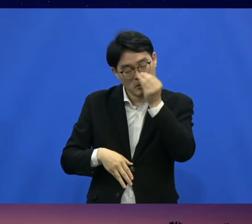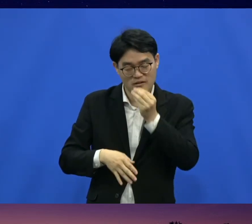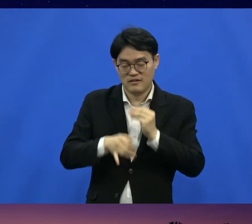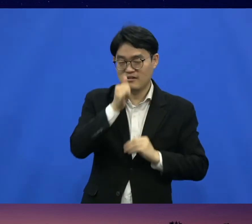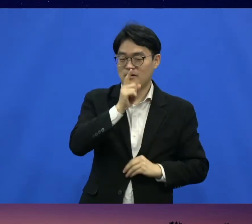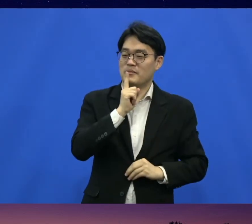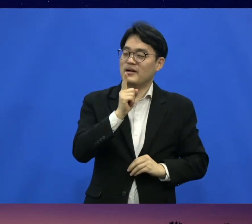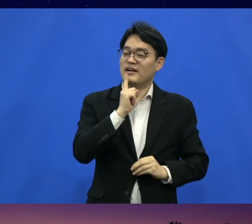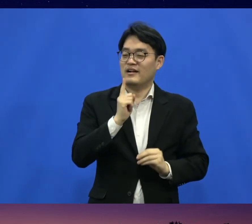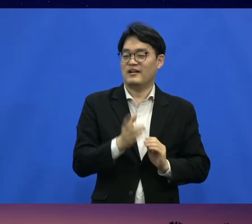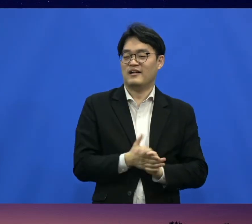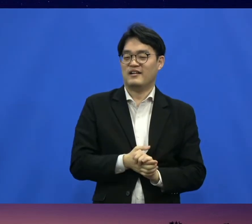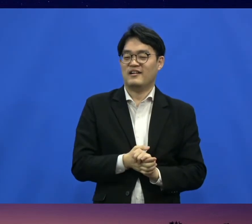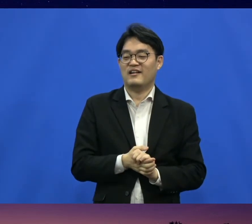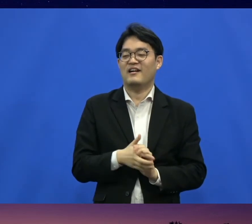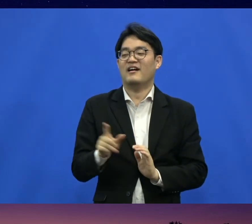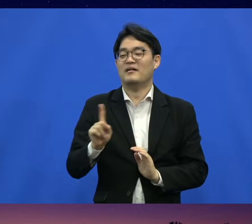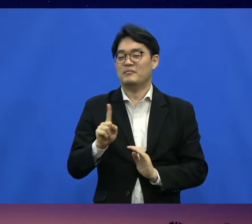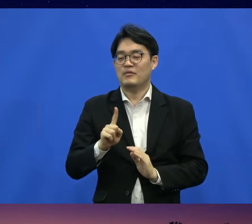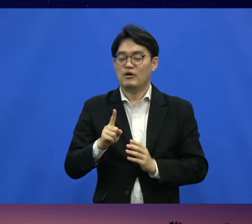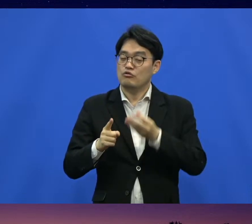뭐 없으니까 할 수 없잖아요.